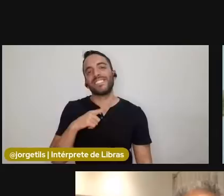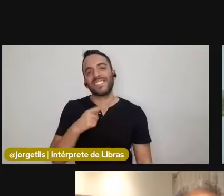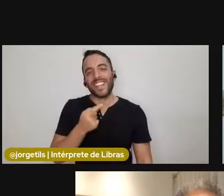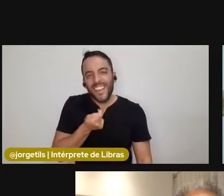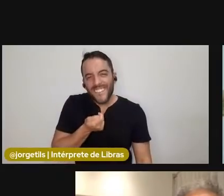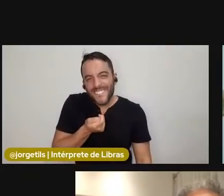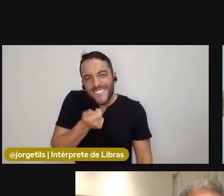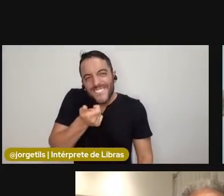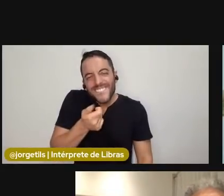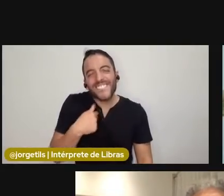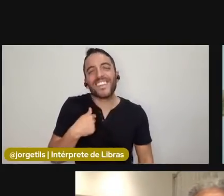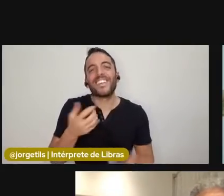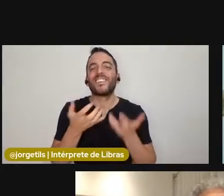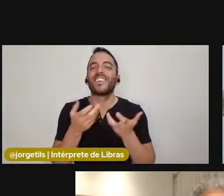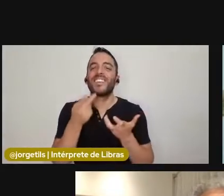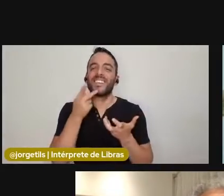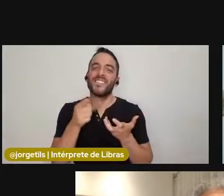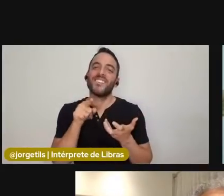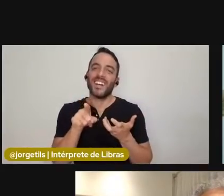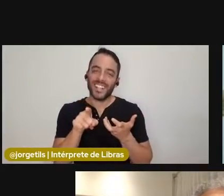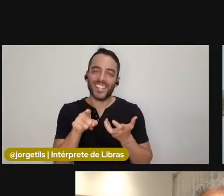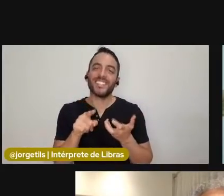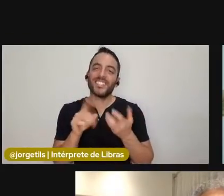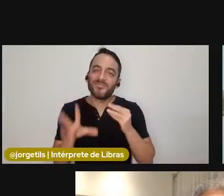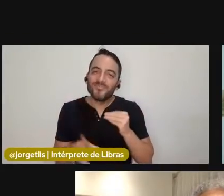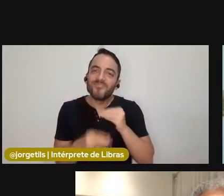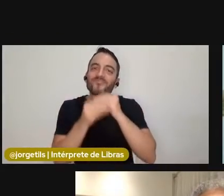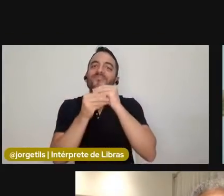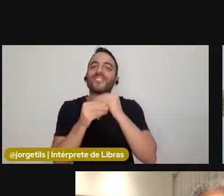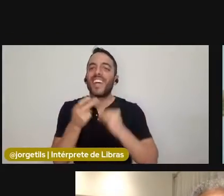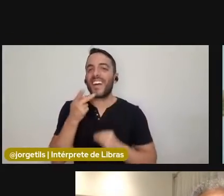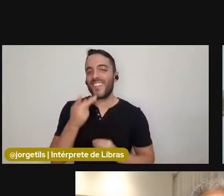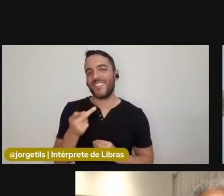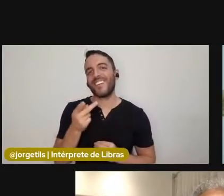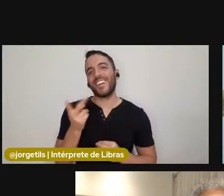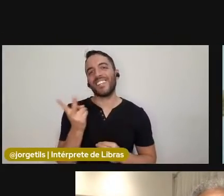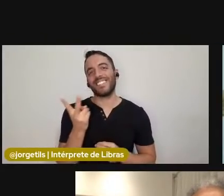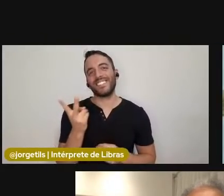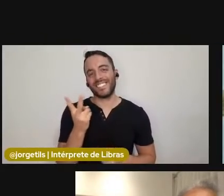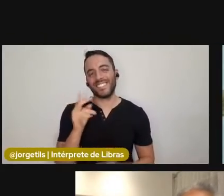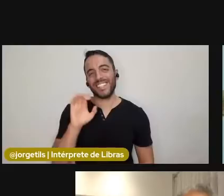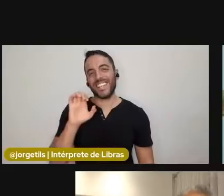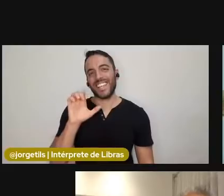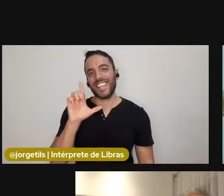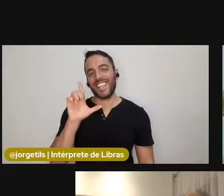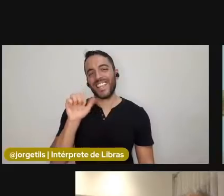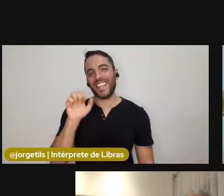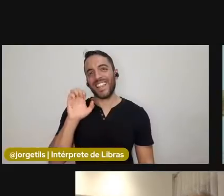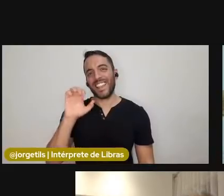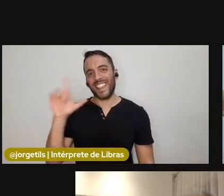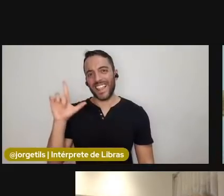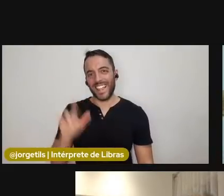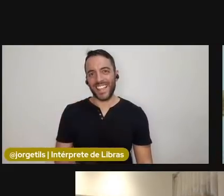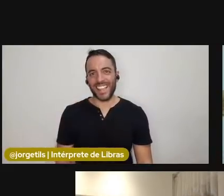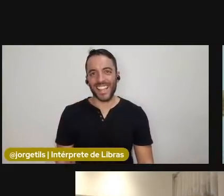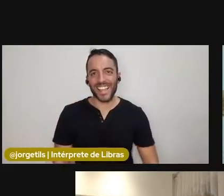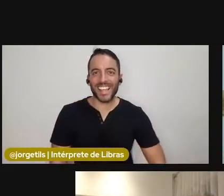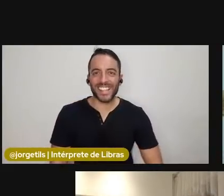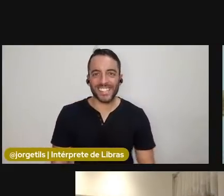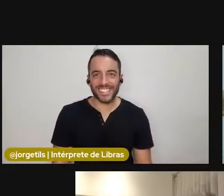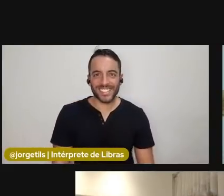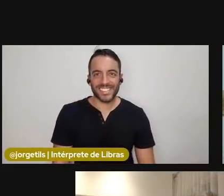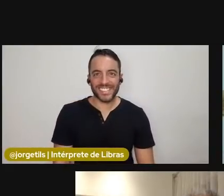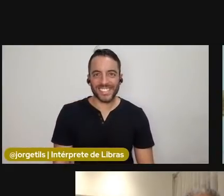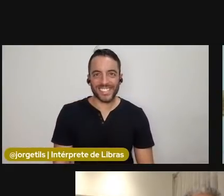queria acrescentar à fala do Ilael. Só uma palavrinha mínima de menos de um minuto,